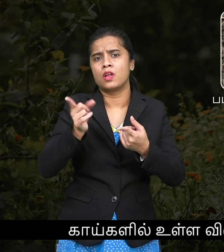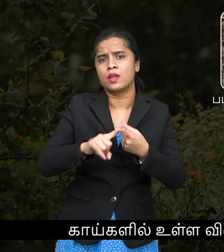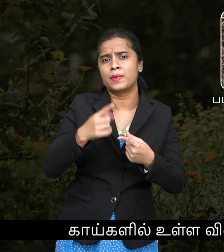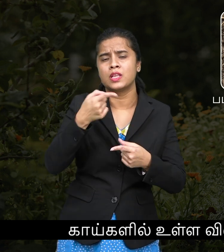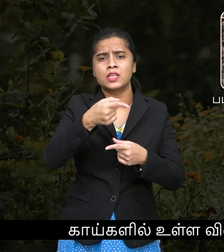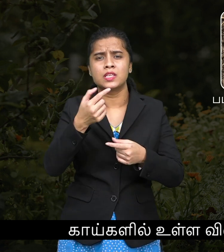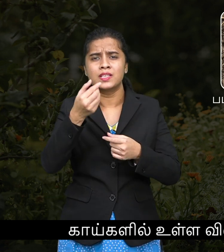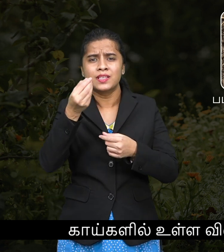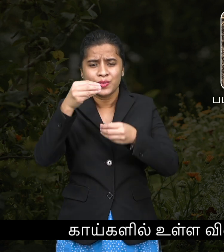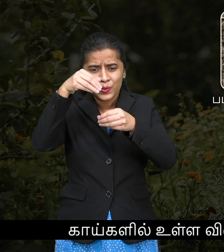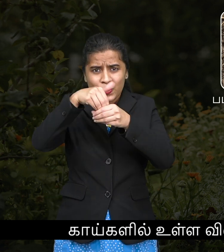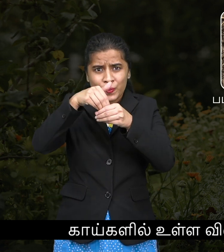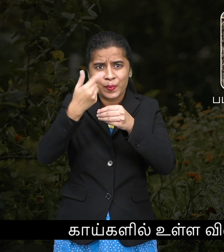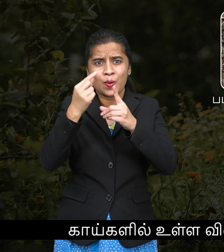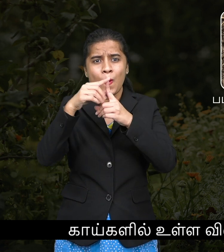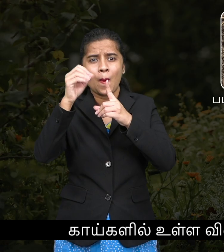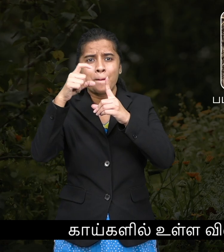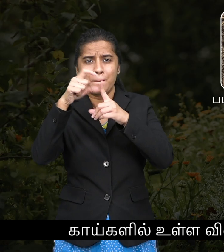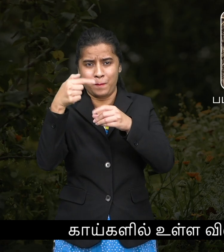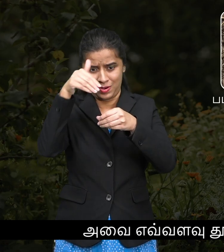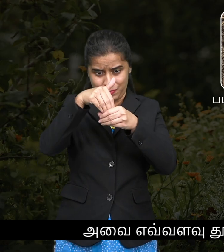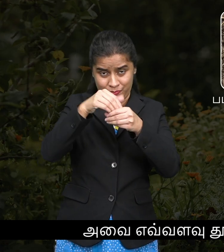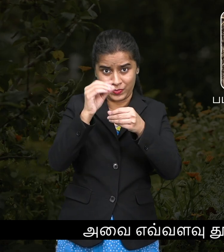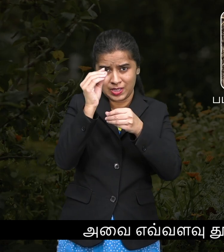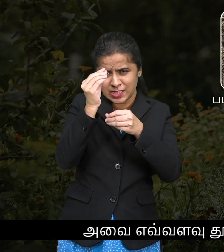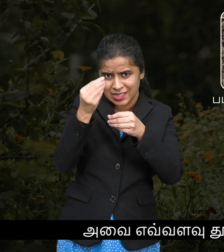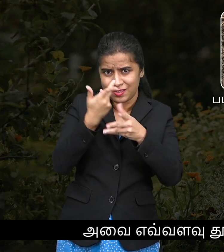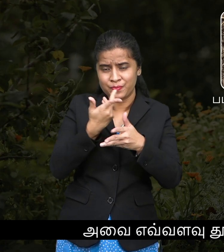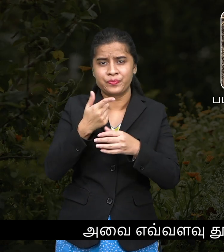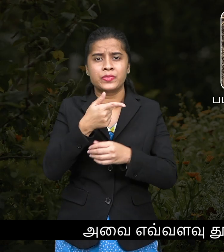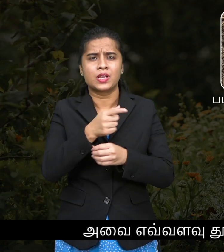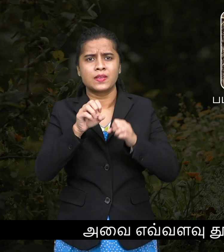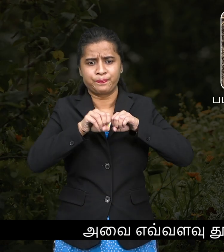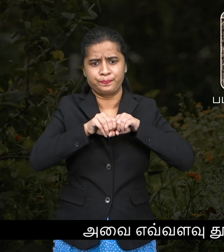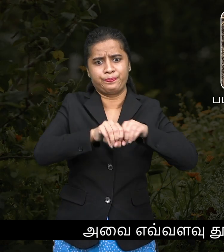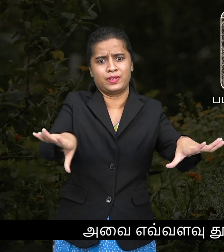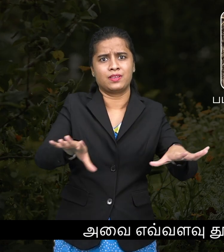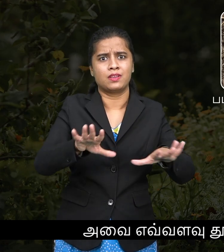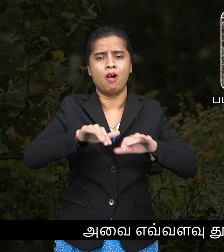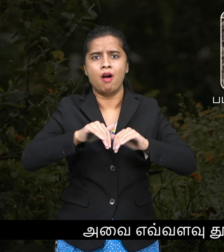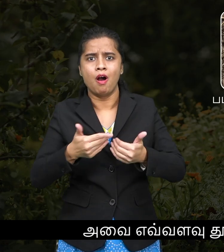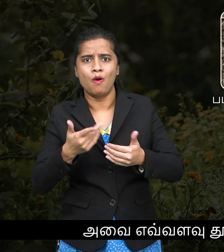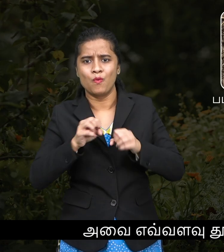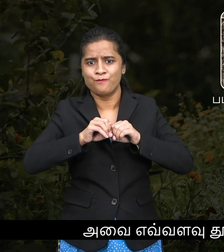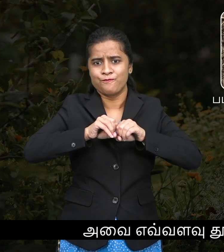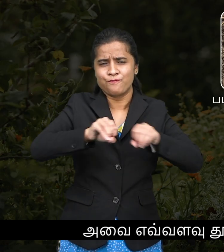காய்கறிகளில் உள்ள விதைகளுக்கு என்ன நடக்கும்? அவை எவ்வளவு தூரம் சிதறடிக்கின்றன?